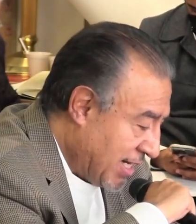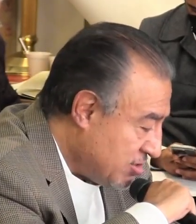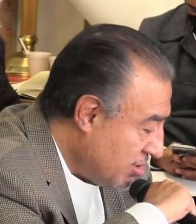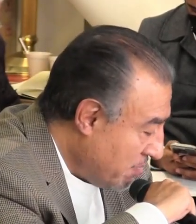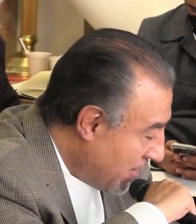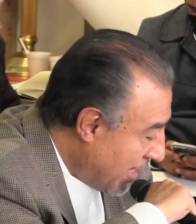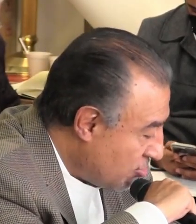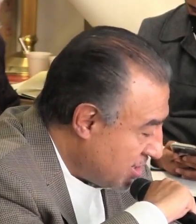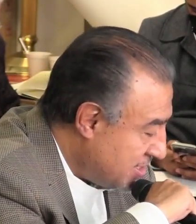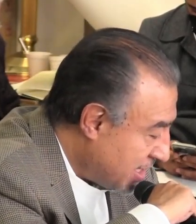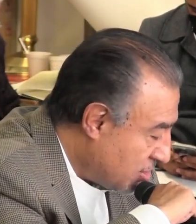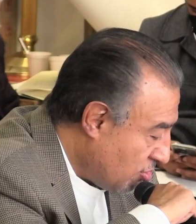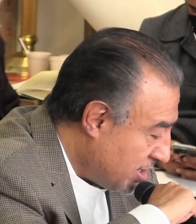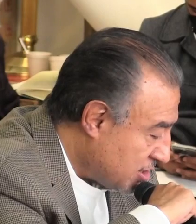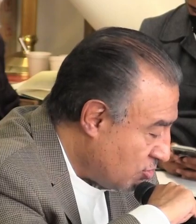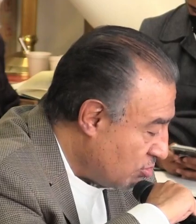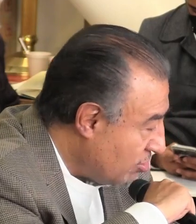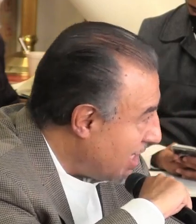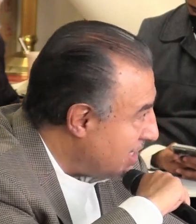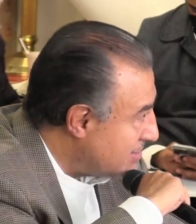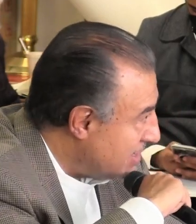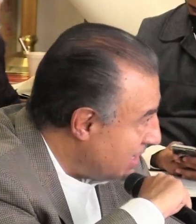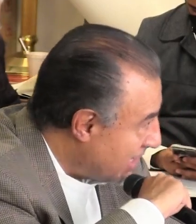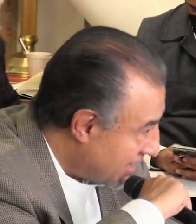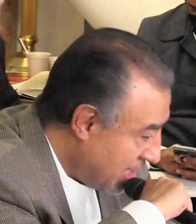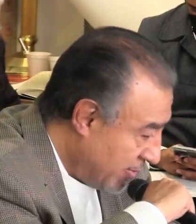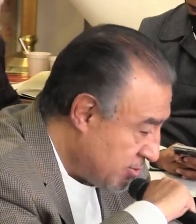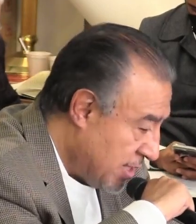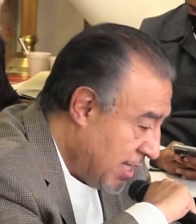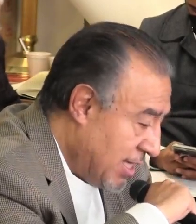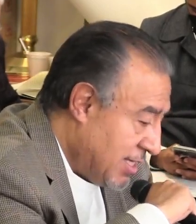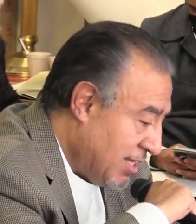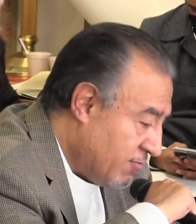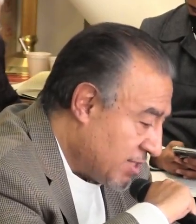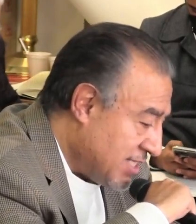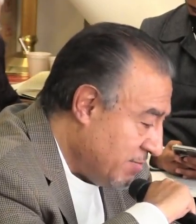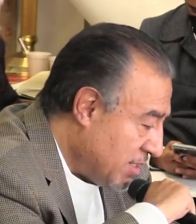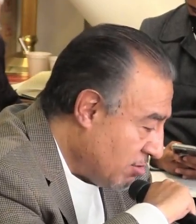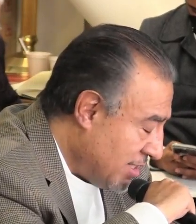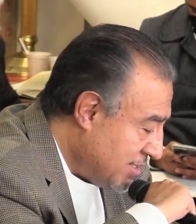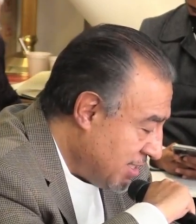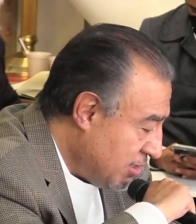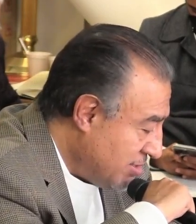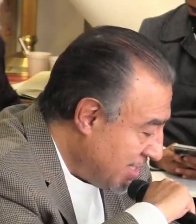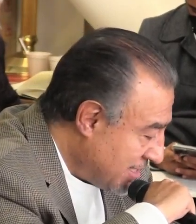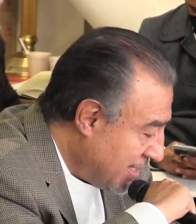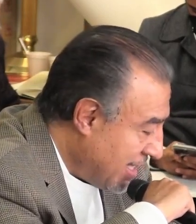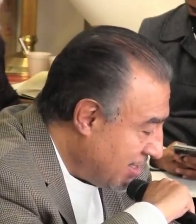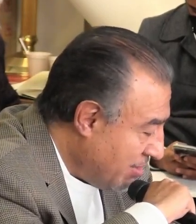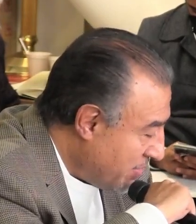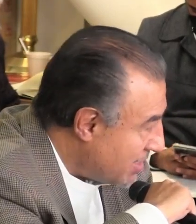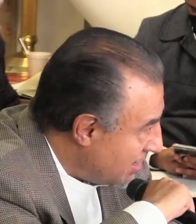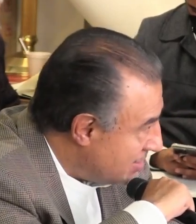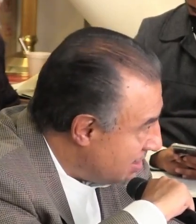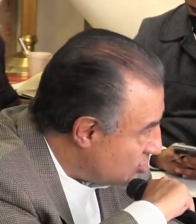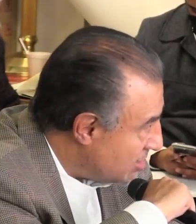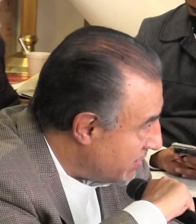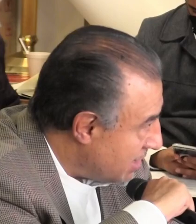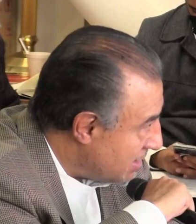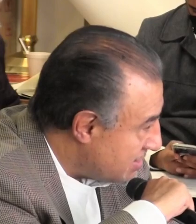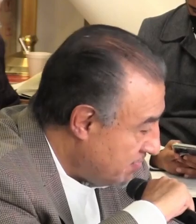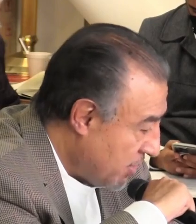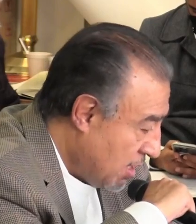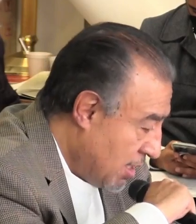la generación de empleos en sectores culturales y creativos, y el fortalecimiento del sentido de identidad y pertenencia a